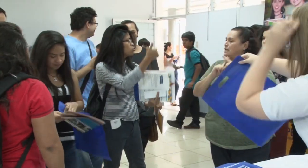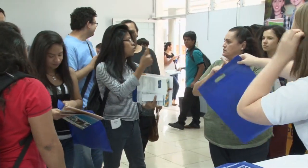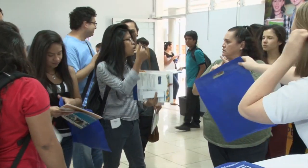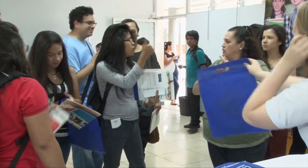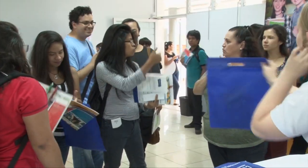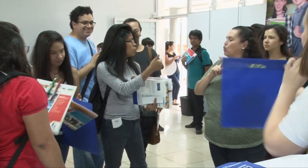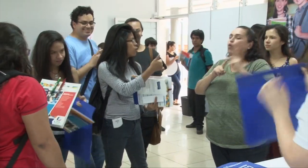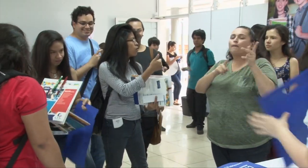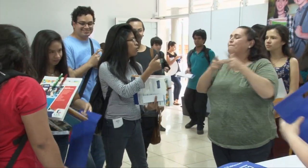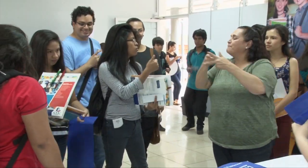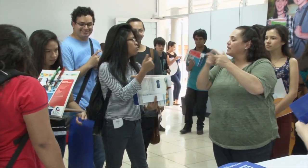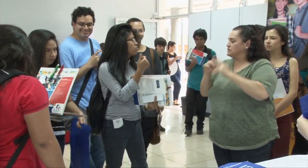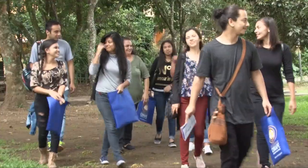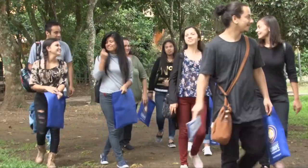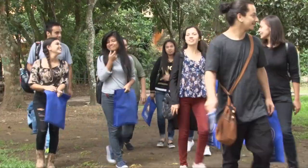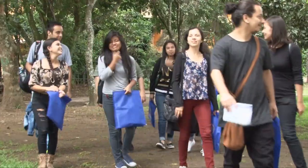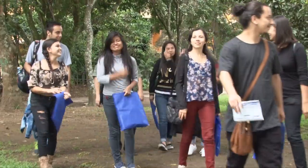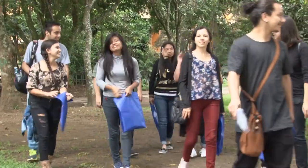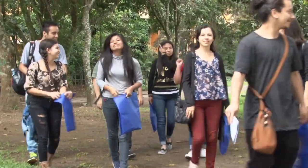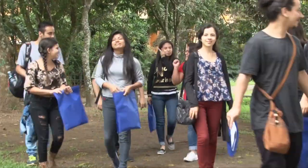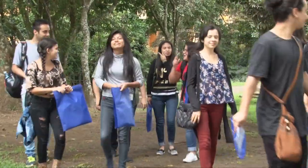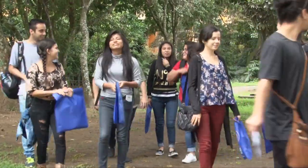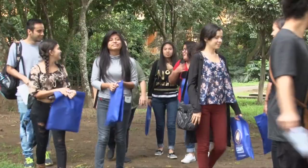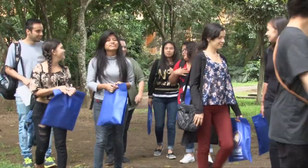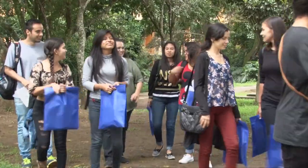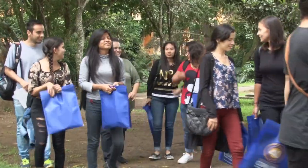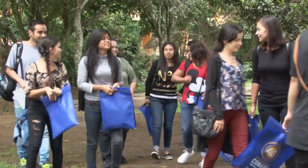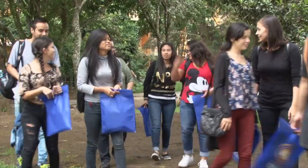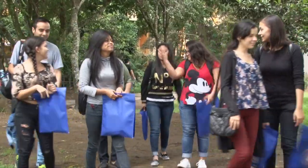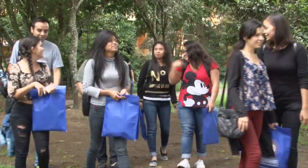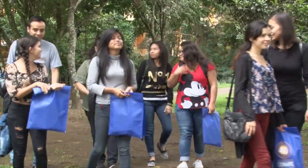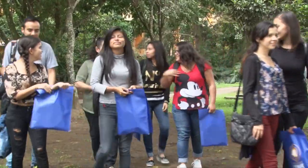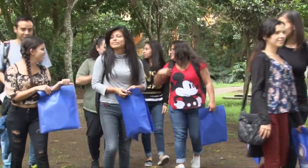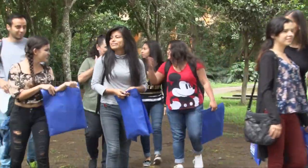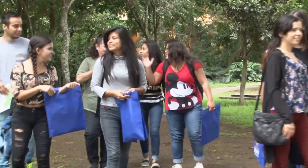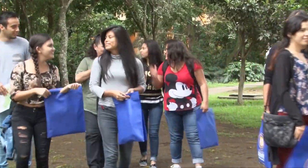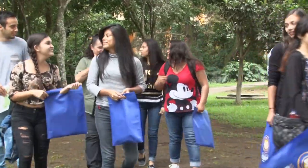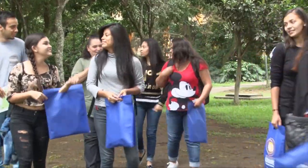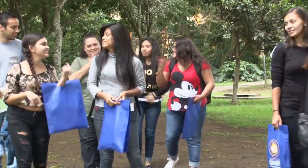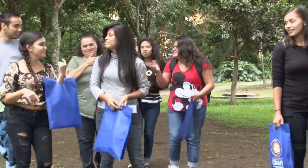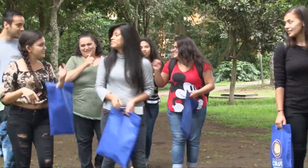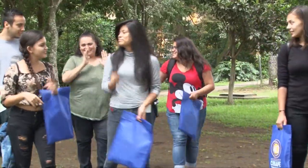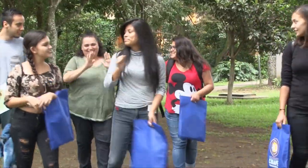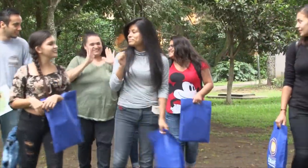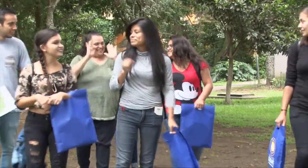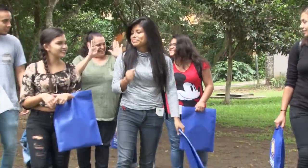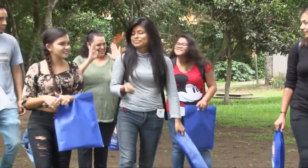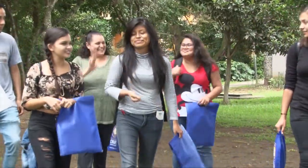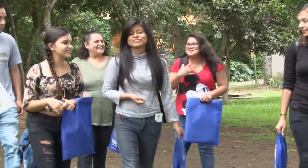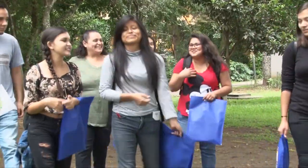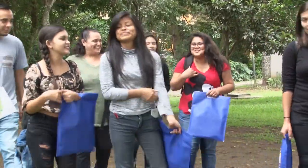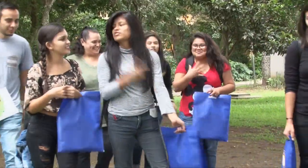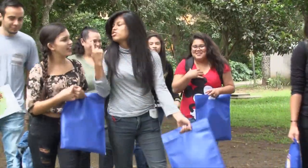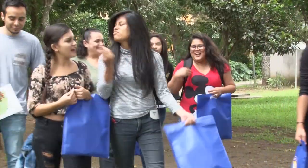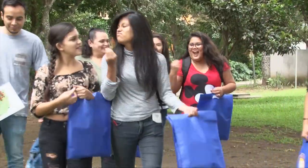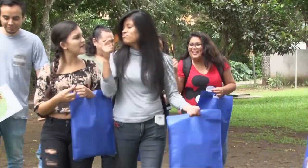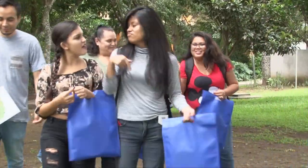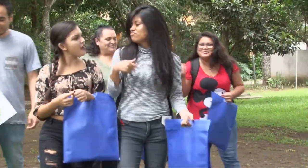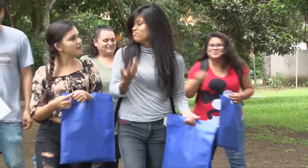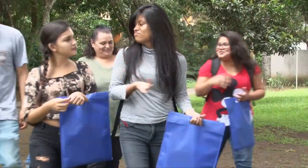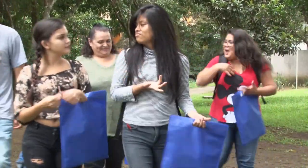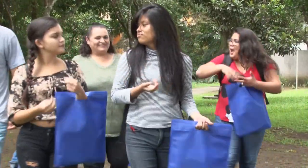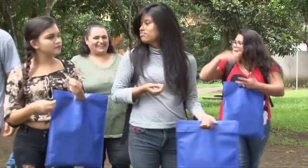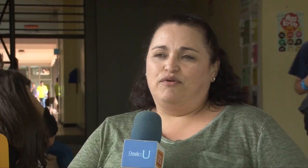a cada uno de los stands informativos para facilitar la comunicación con los expositores de la feria bueno para mí en lo personal muy